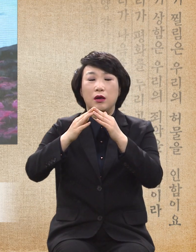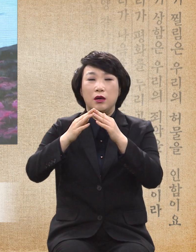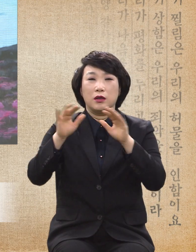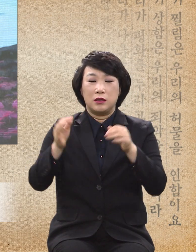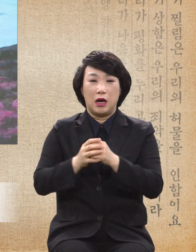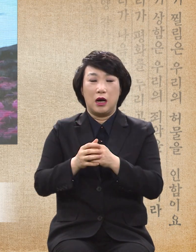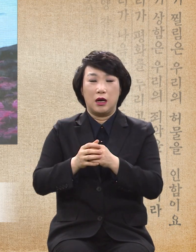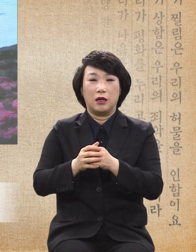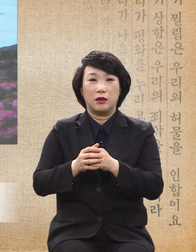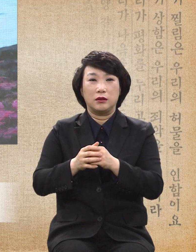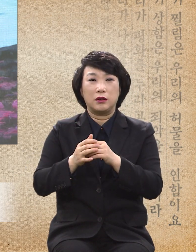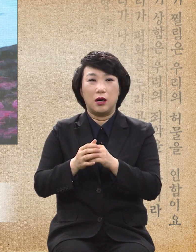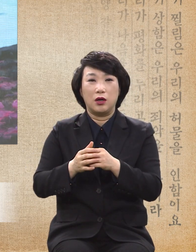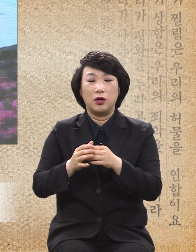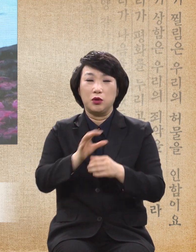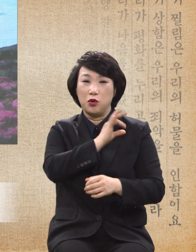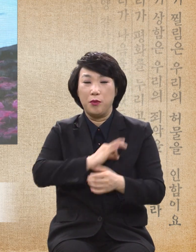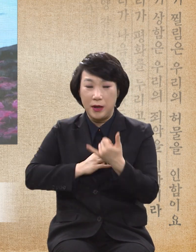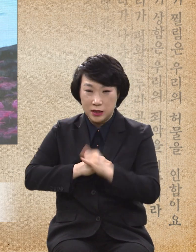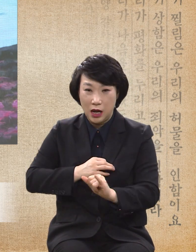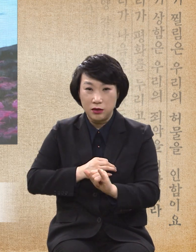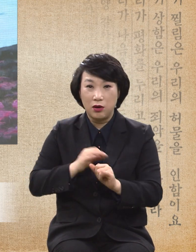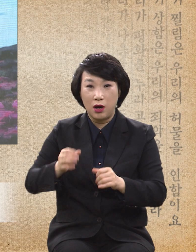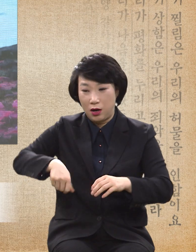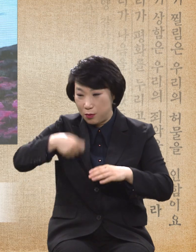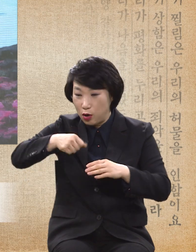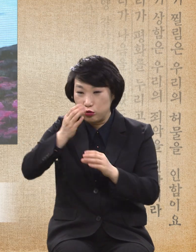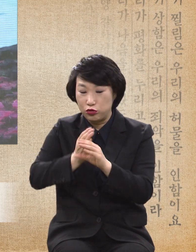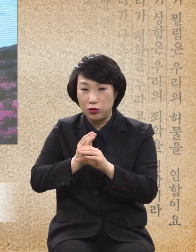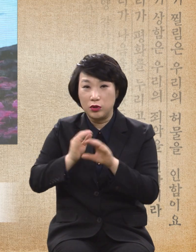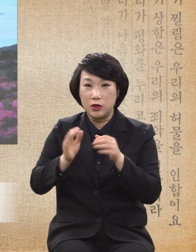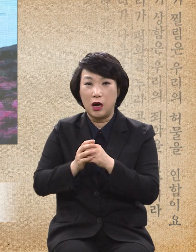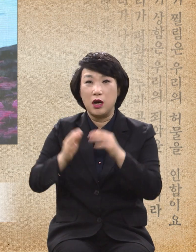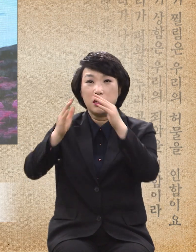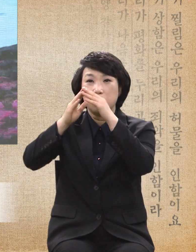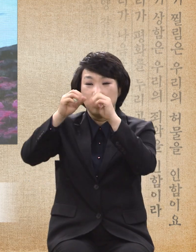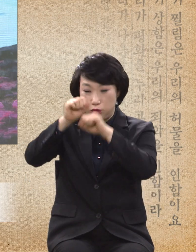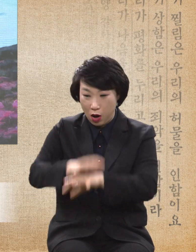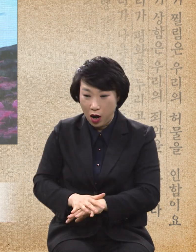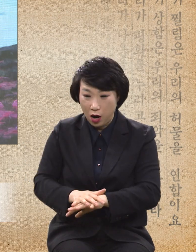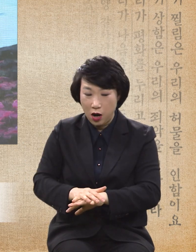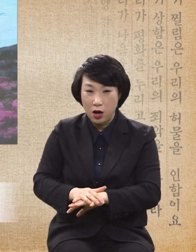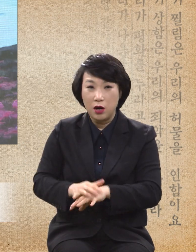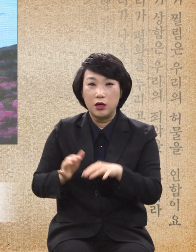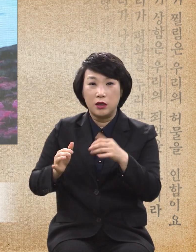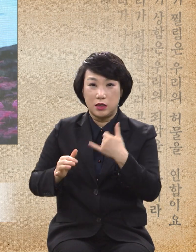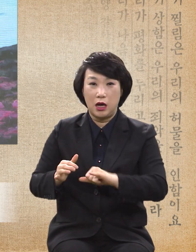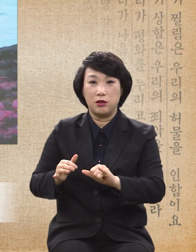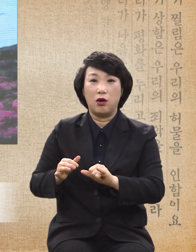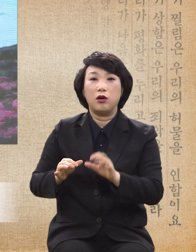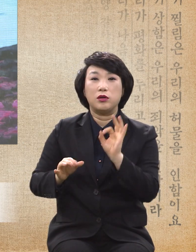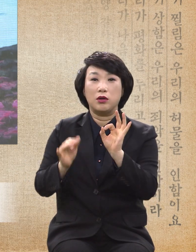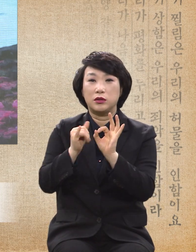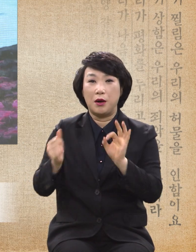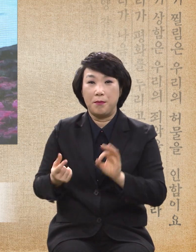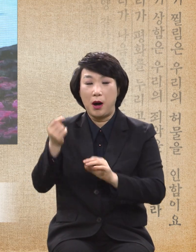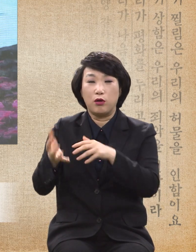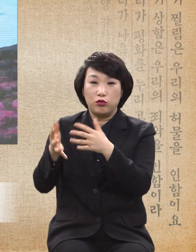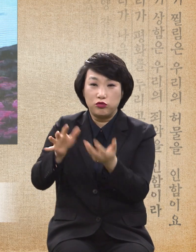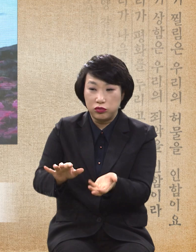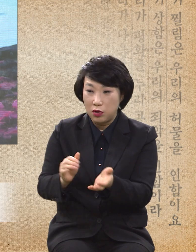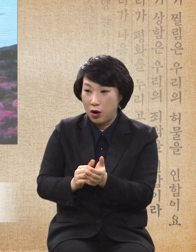순간에 욥의 자녀가 집이 무너져 10자녀가 현장에서 즉사하는 사건,